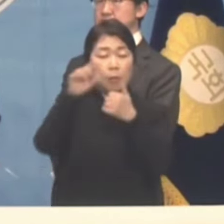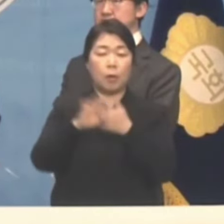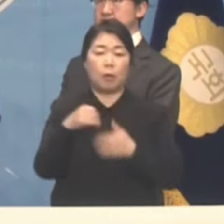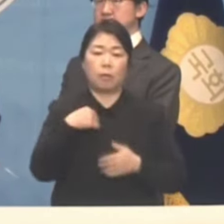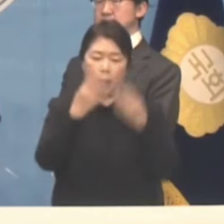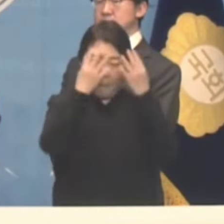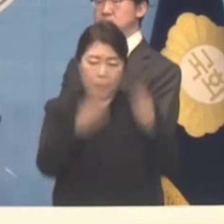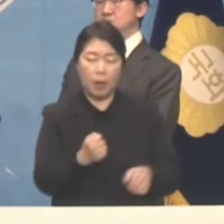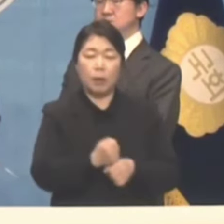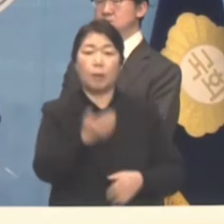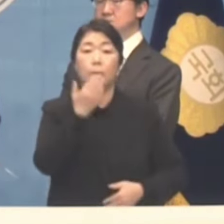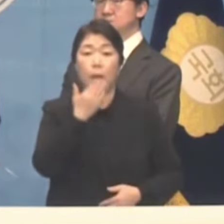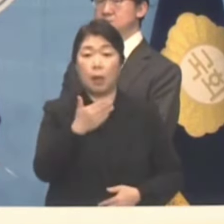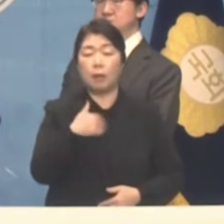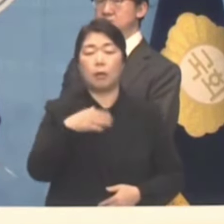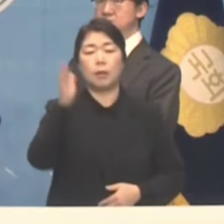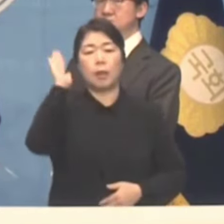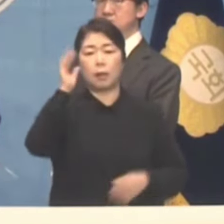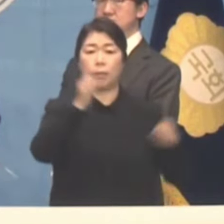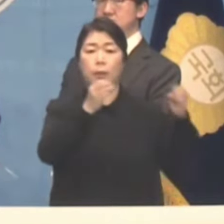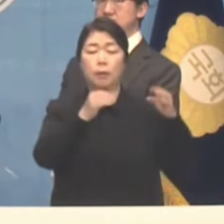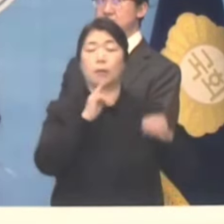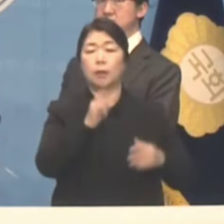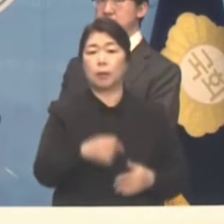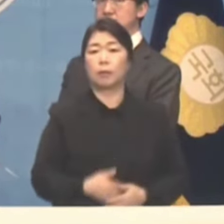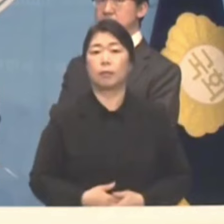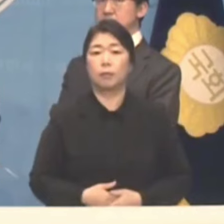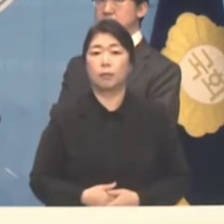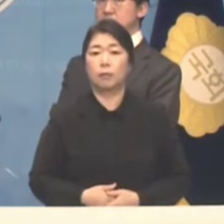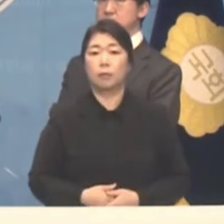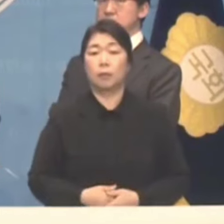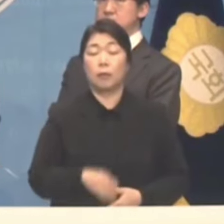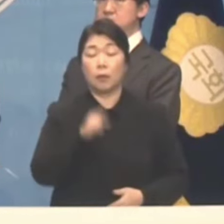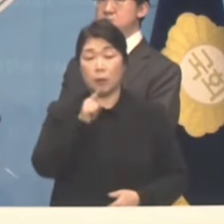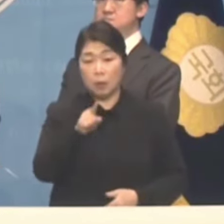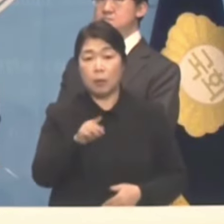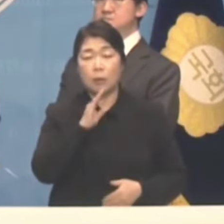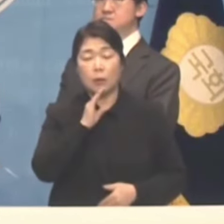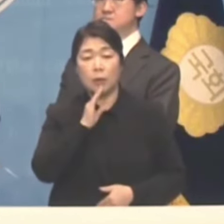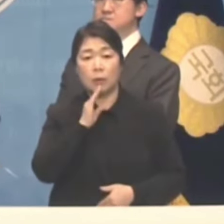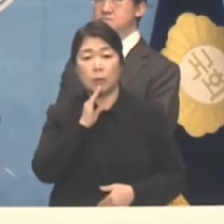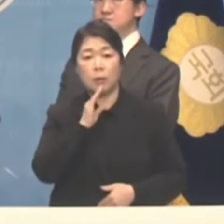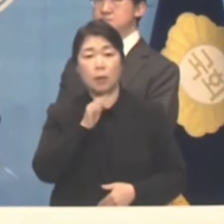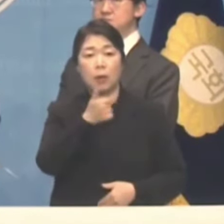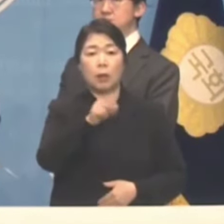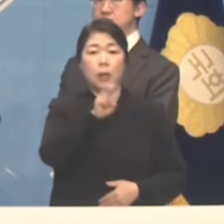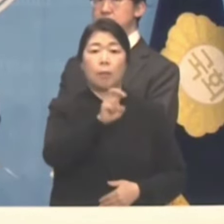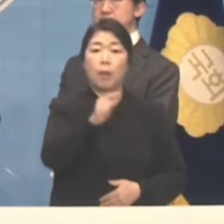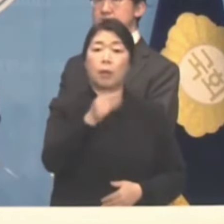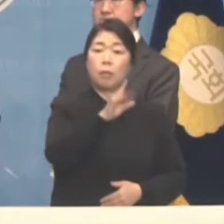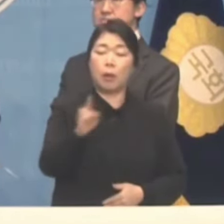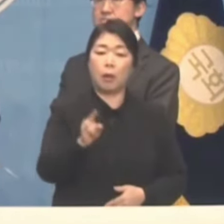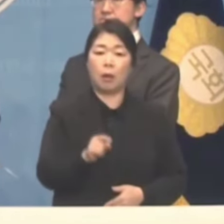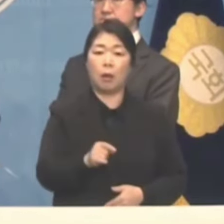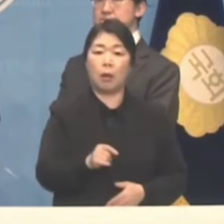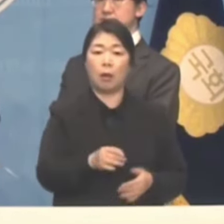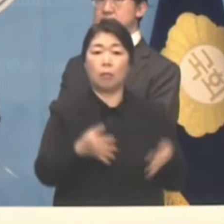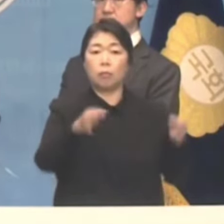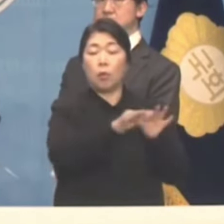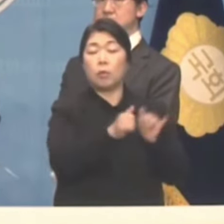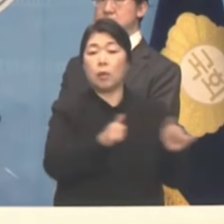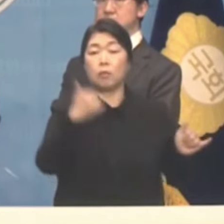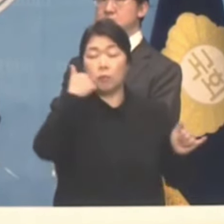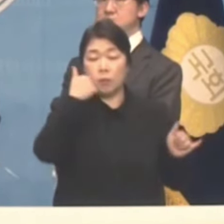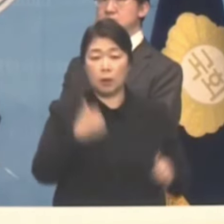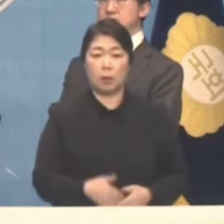있다라는 이야기까지 하였습니다 그러면 과연이 사람이 김만의 동업자는 누구이겠습니까 만배는